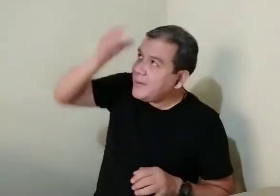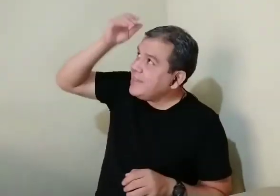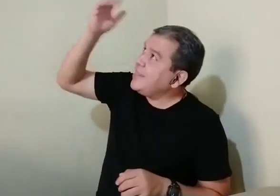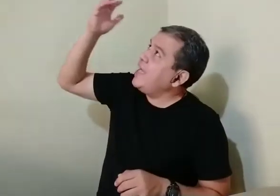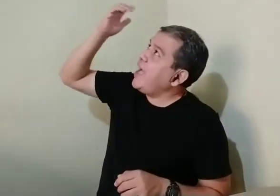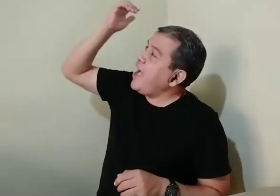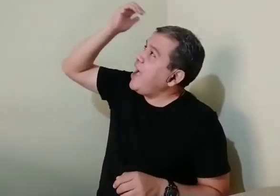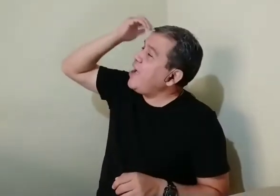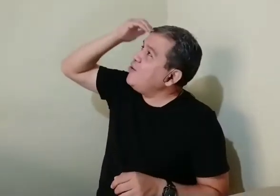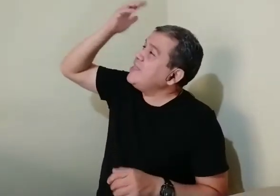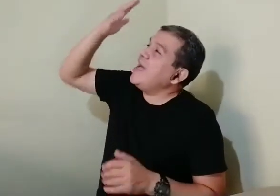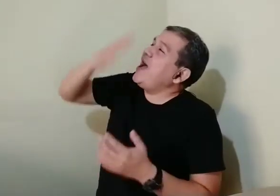Él.